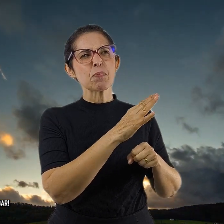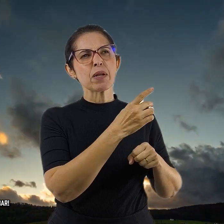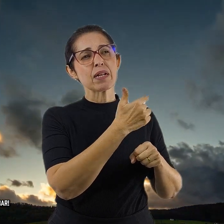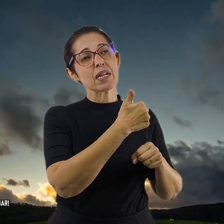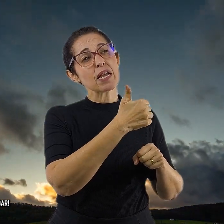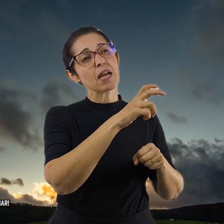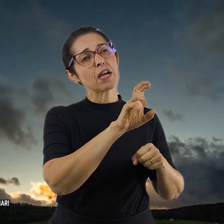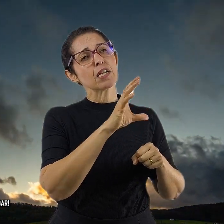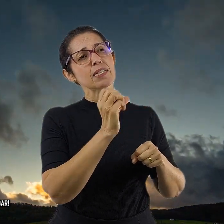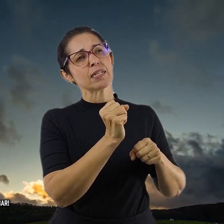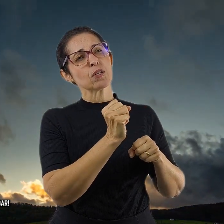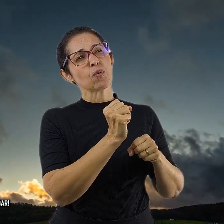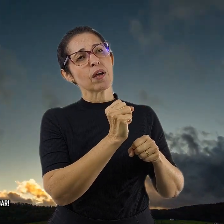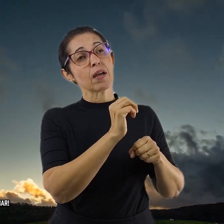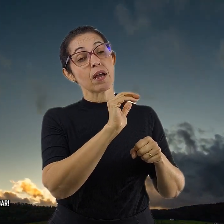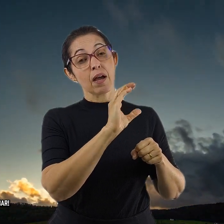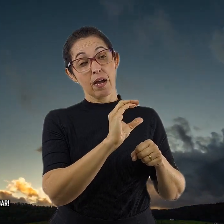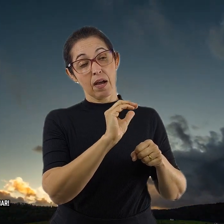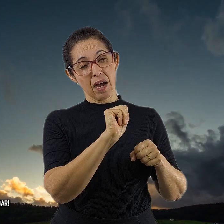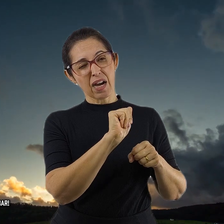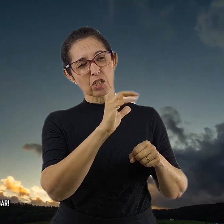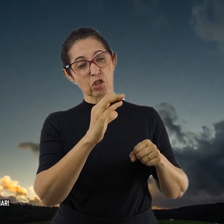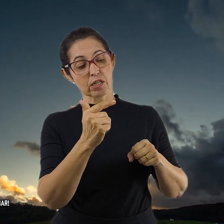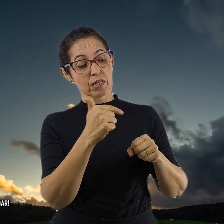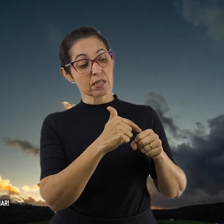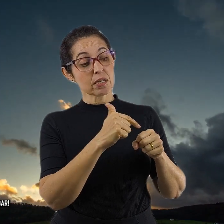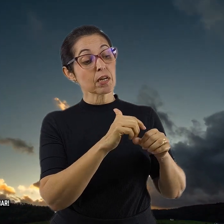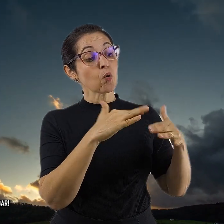qual deles falou em dons espirituais.